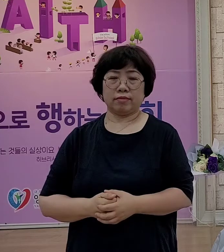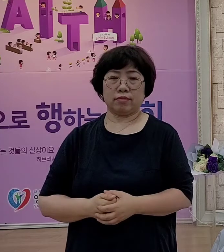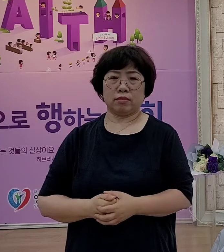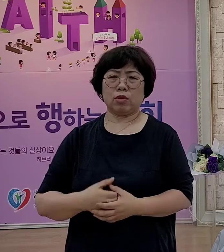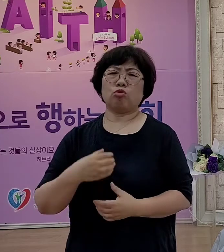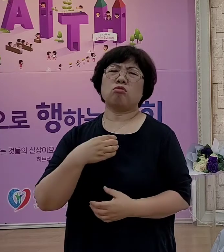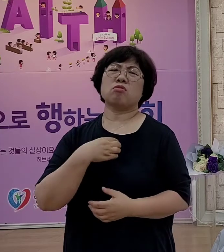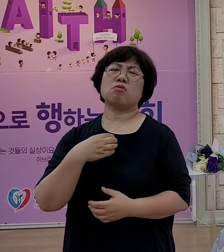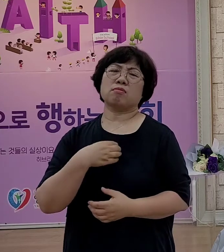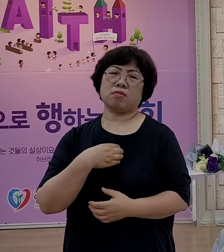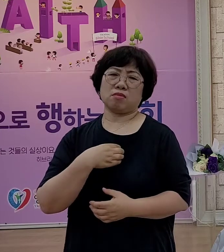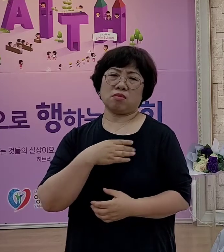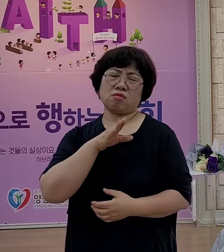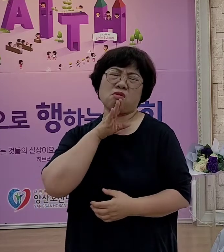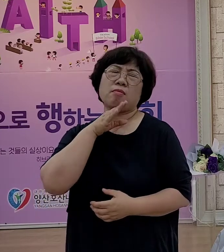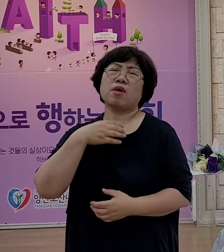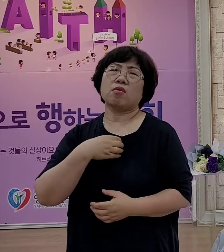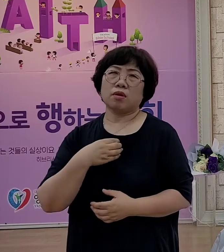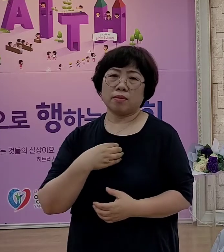위험합니다.